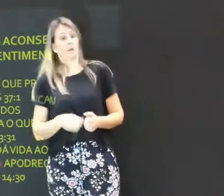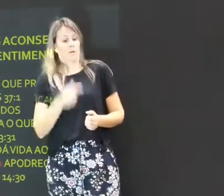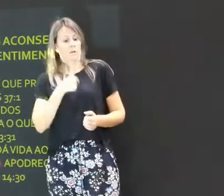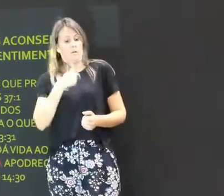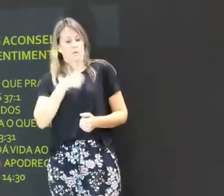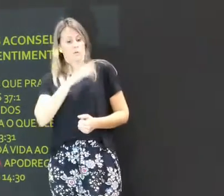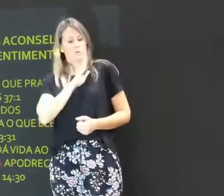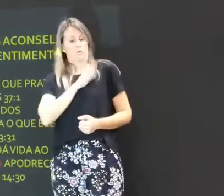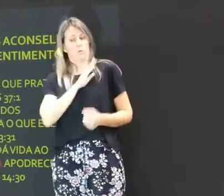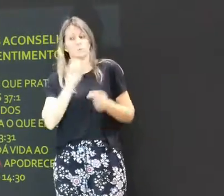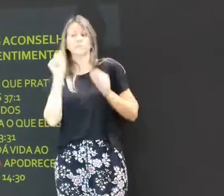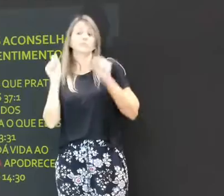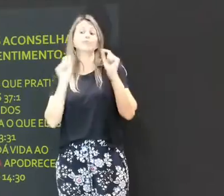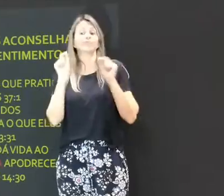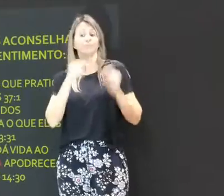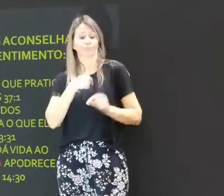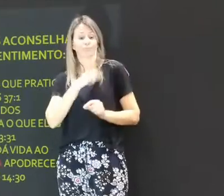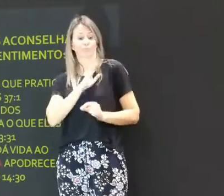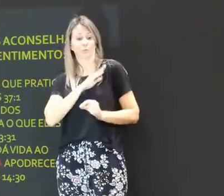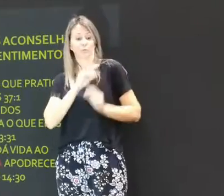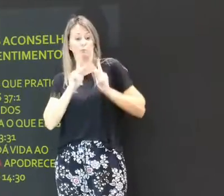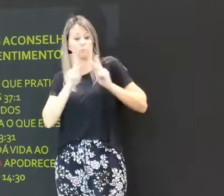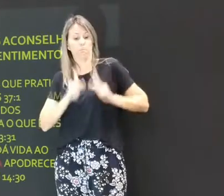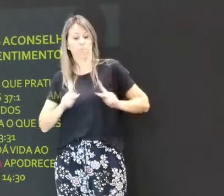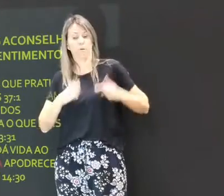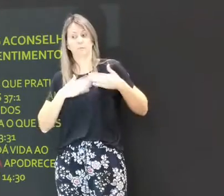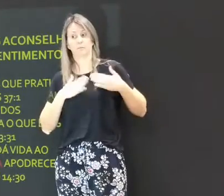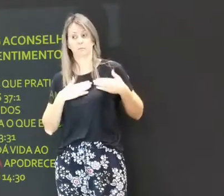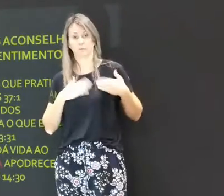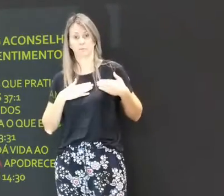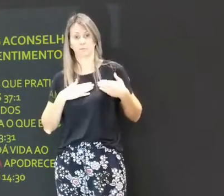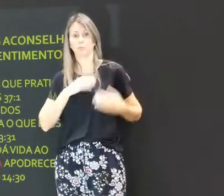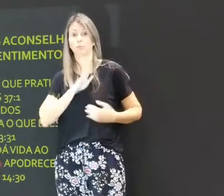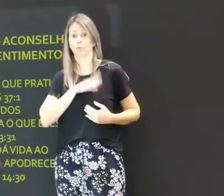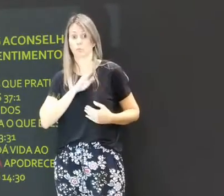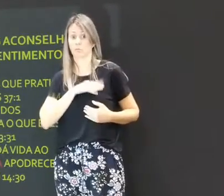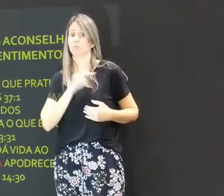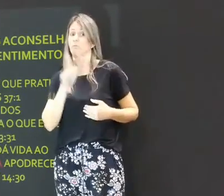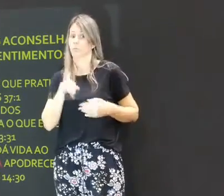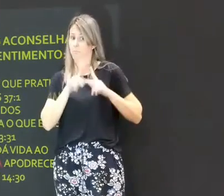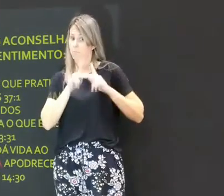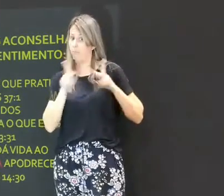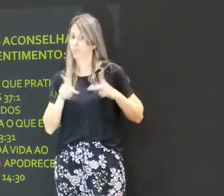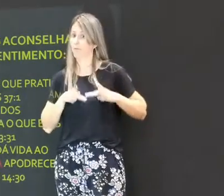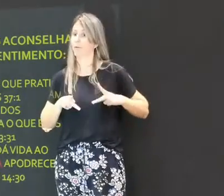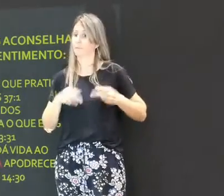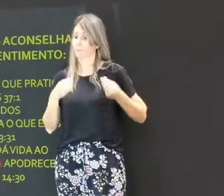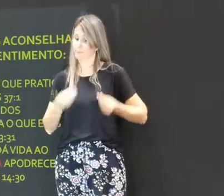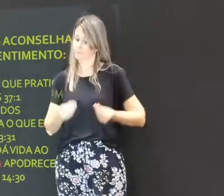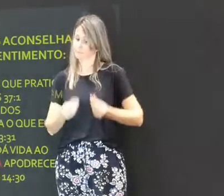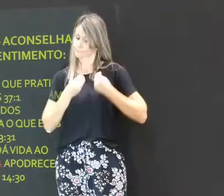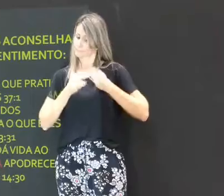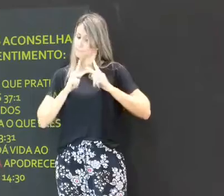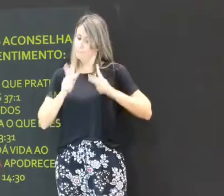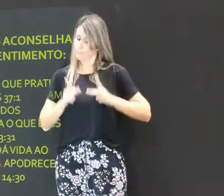O texto explica assim, se o meu coração tem paz, o meu coração, se ele tem paz, eu